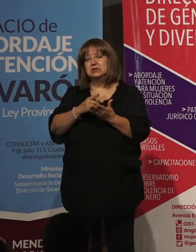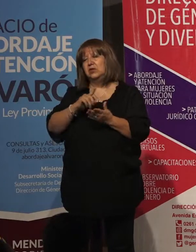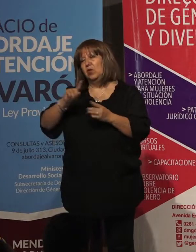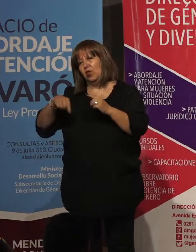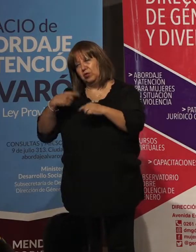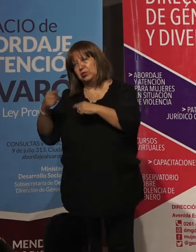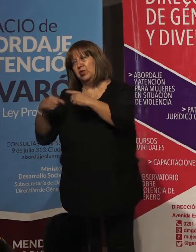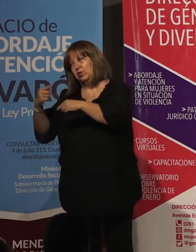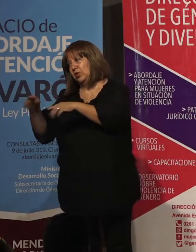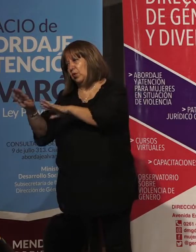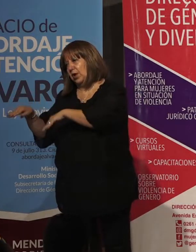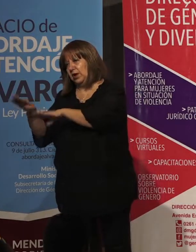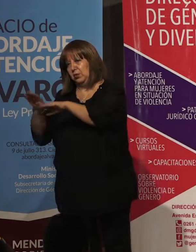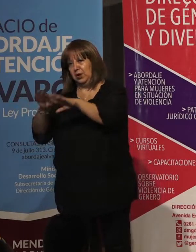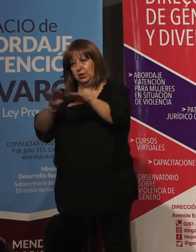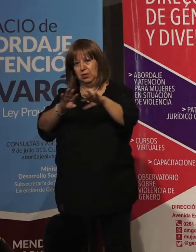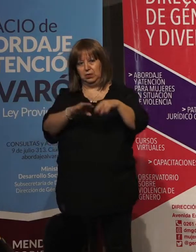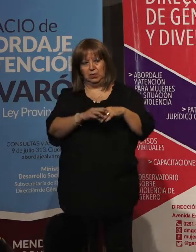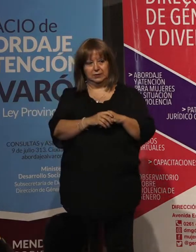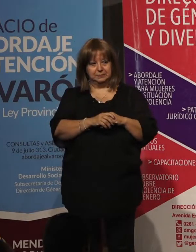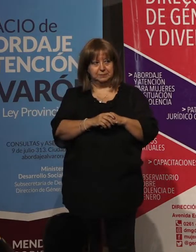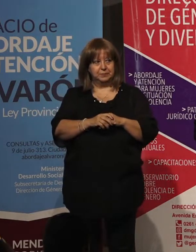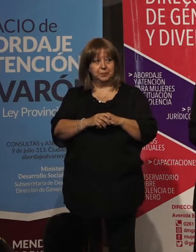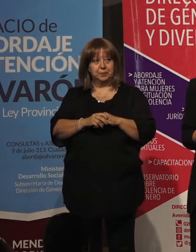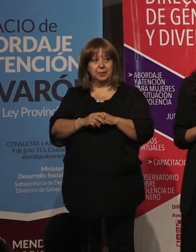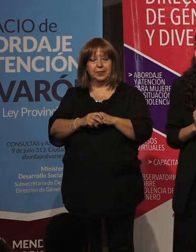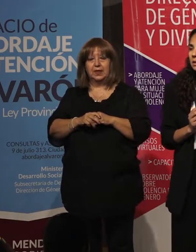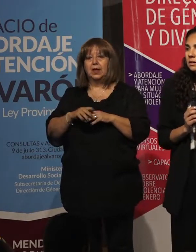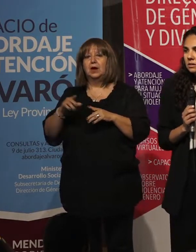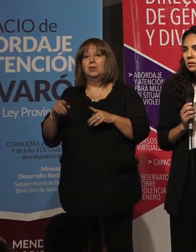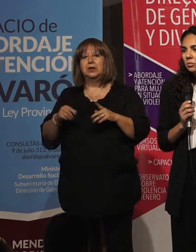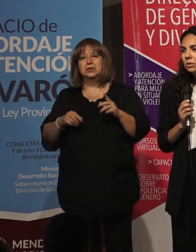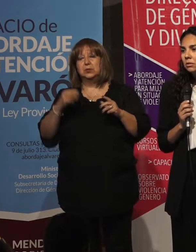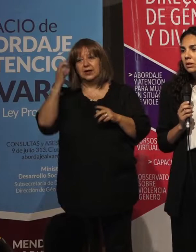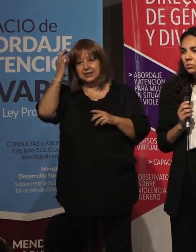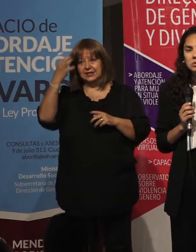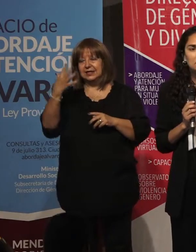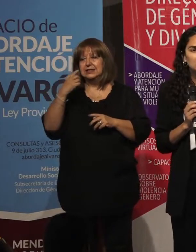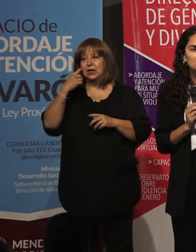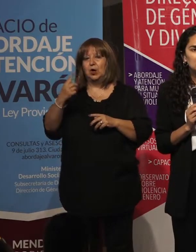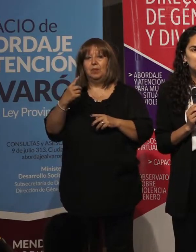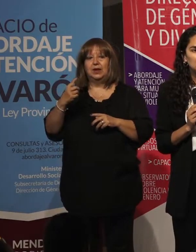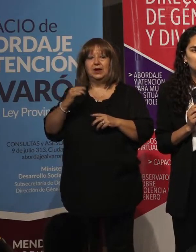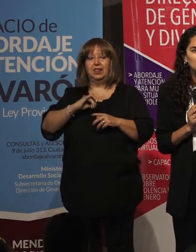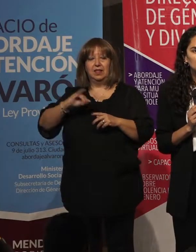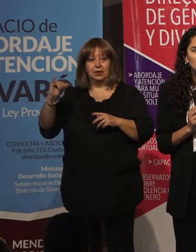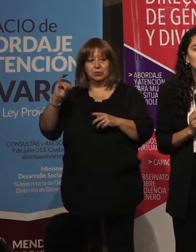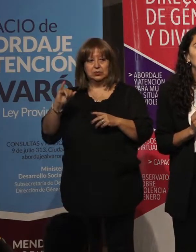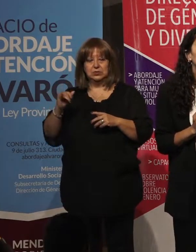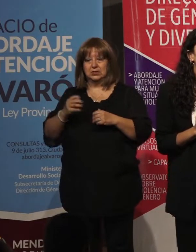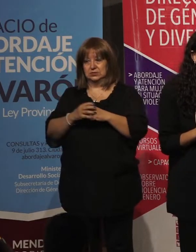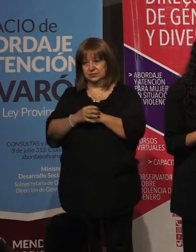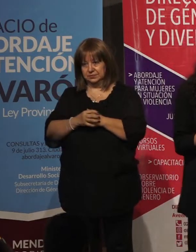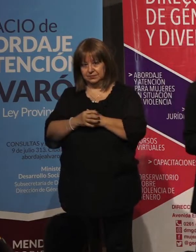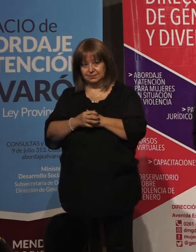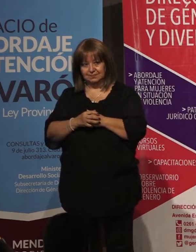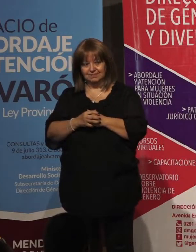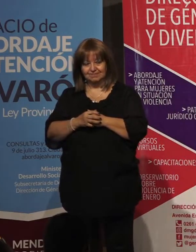pasa en todos lados, lamentablemente. Por eso tenemos esas 35.000 denuncias de violencia de género.